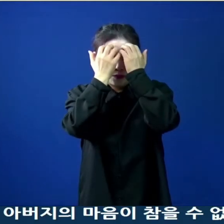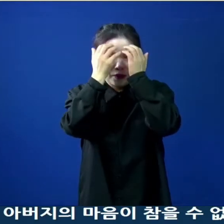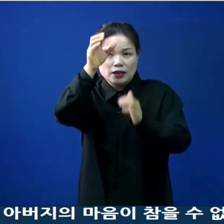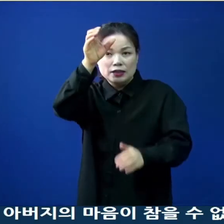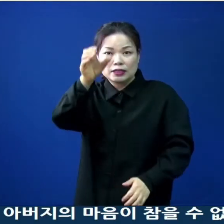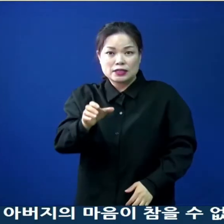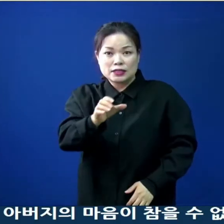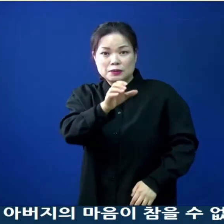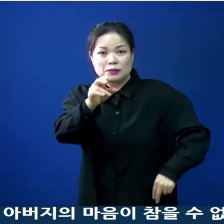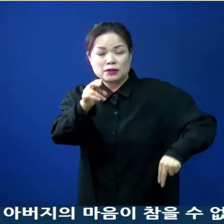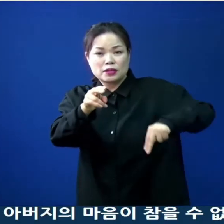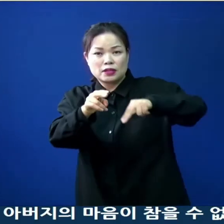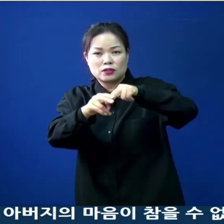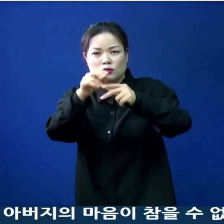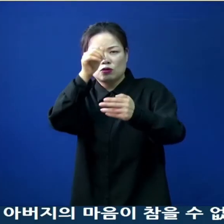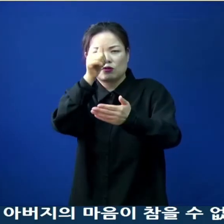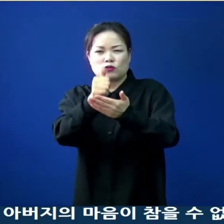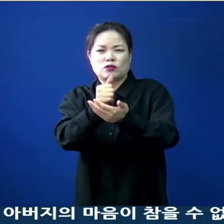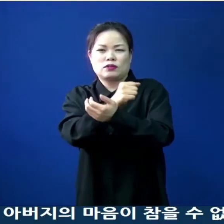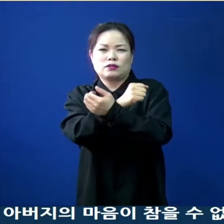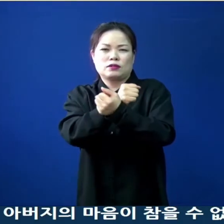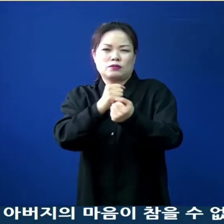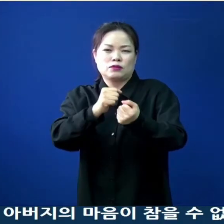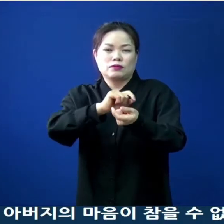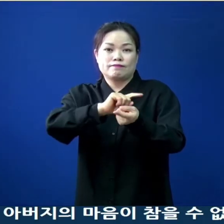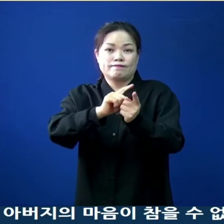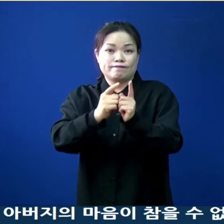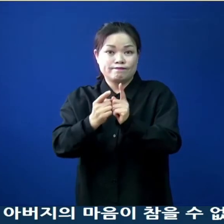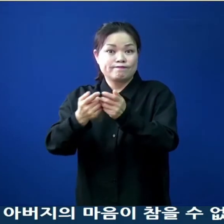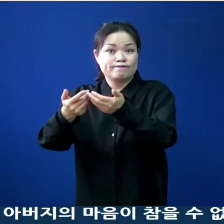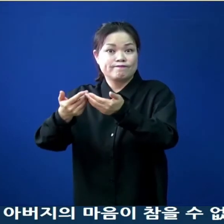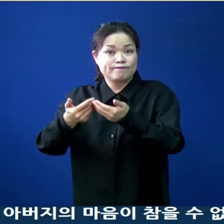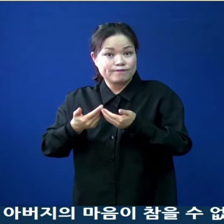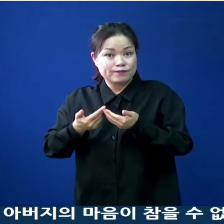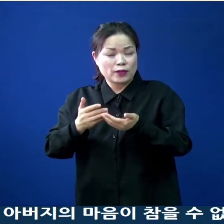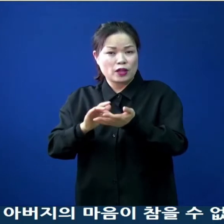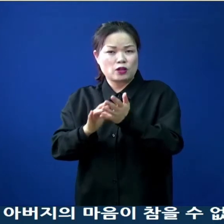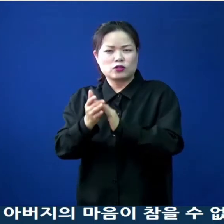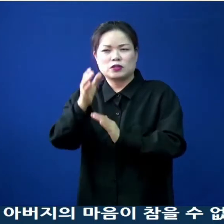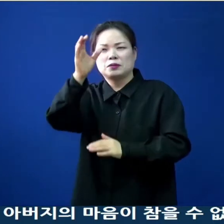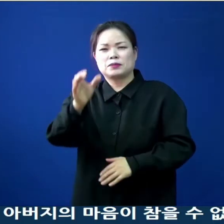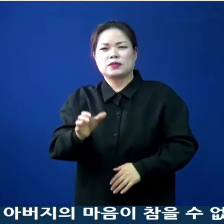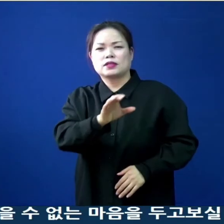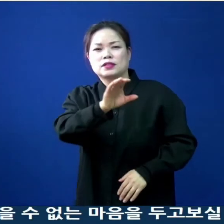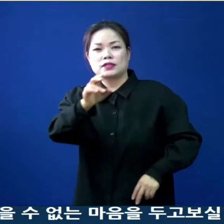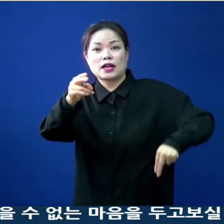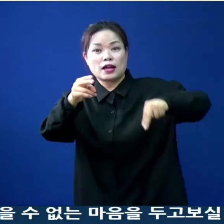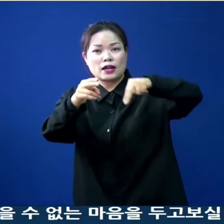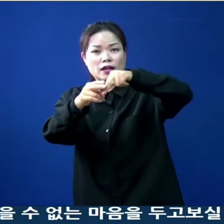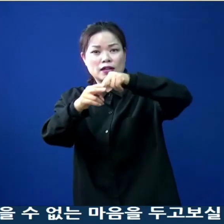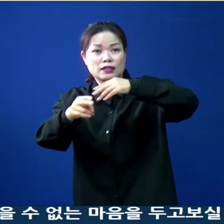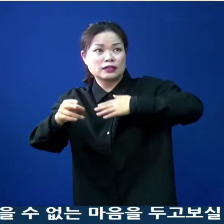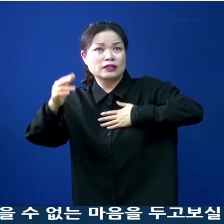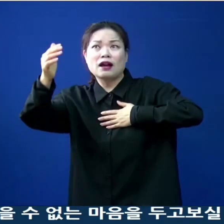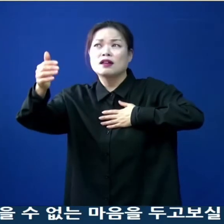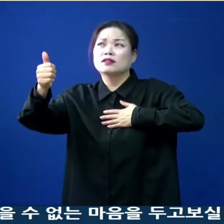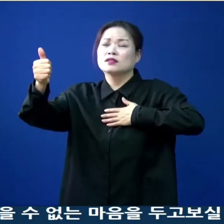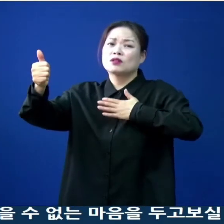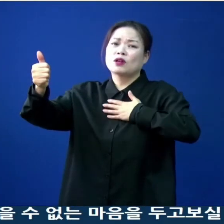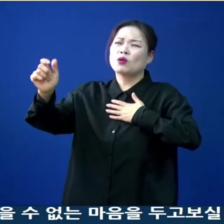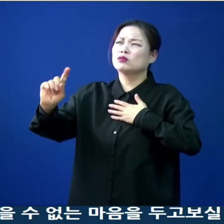십자가의 속죄 제물로 우리에게 허락해 주셨습니다. 예수님께서 십자가에서 나의